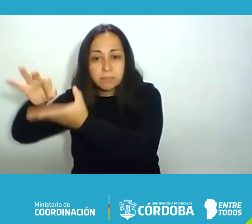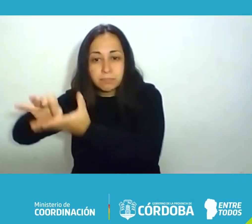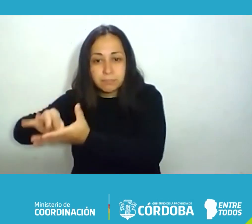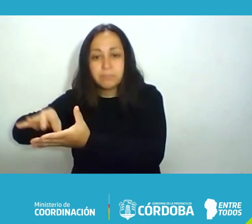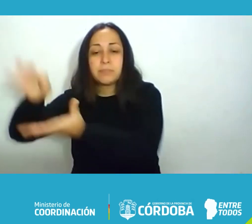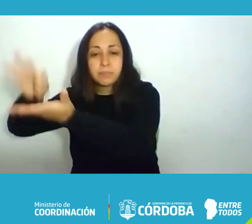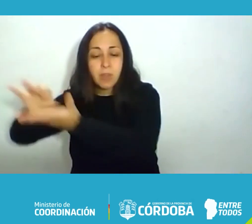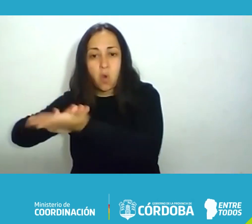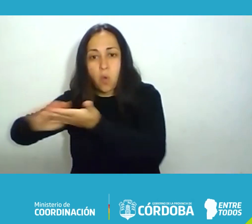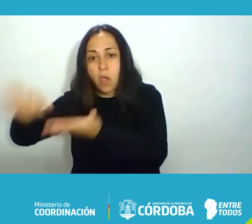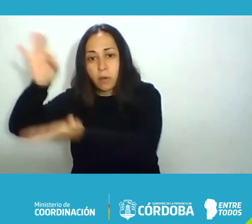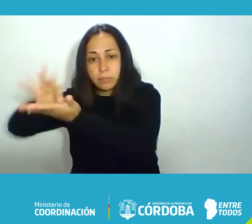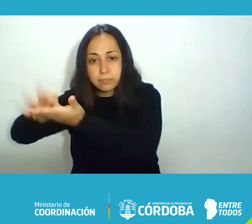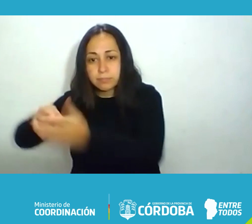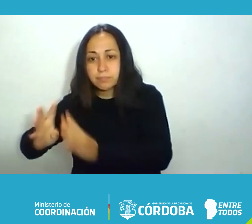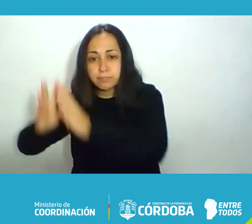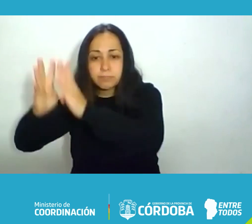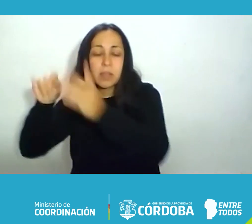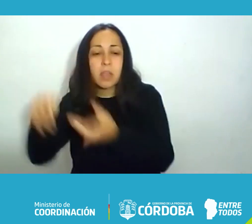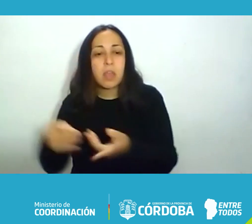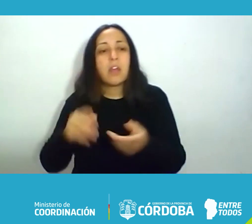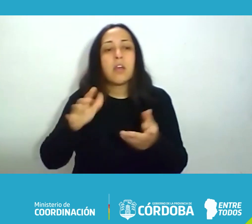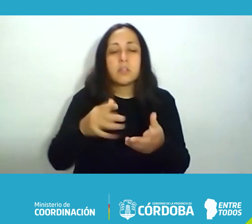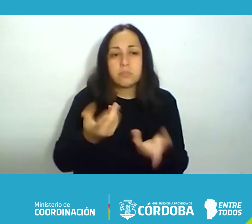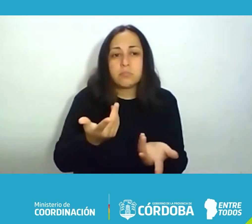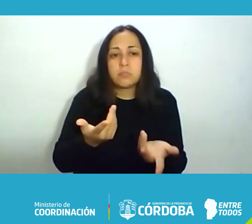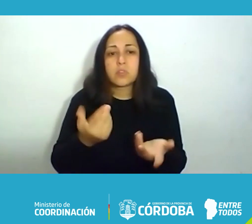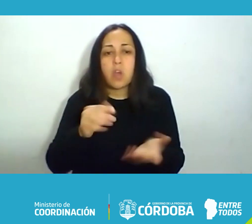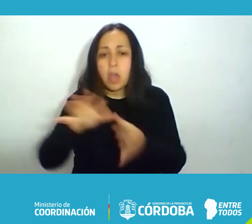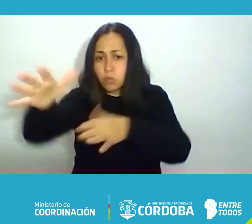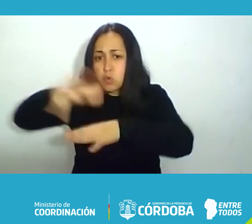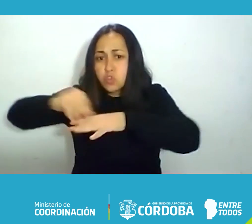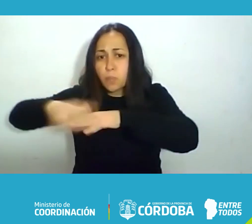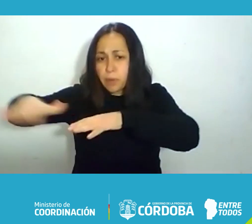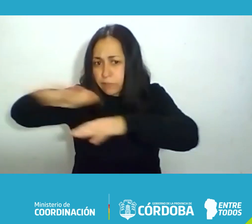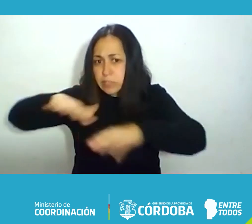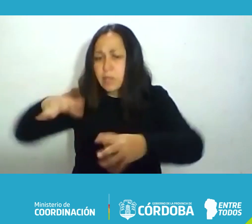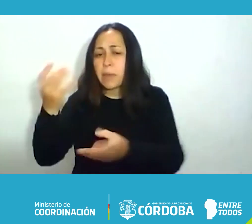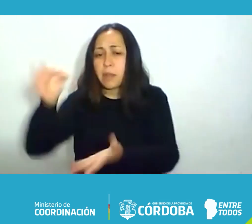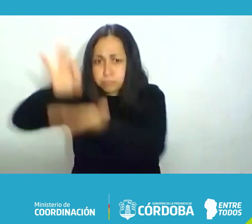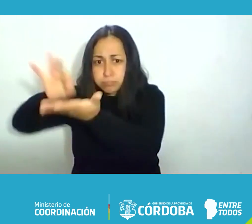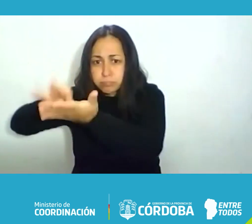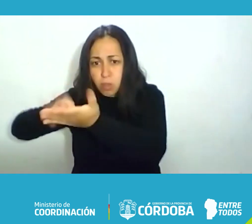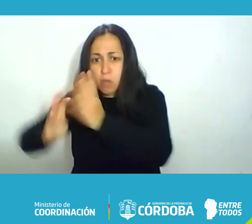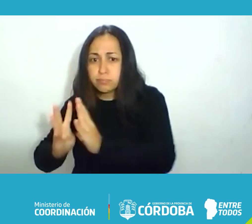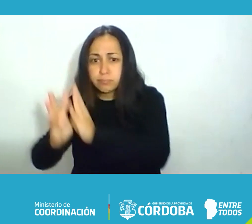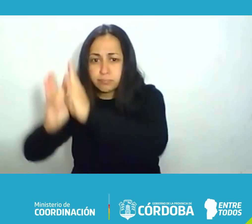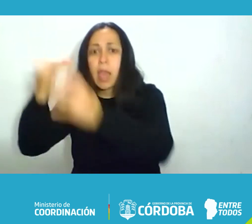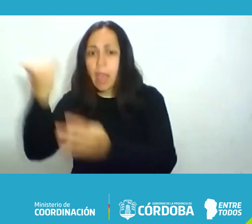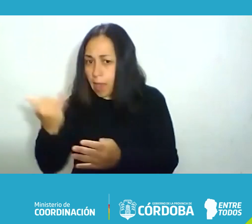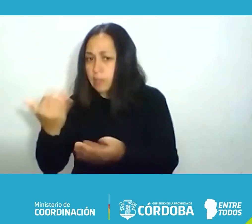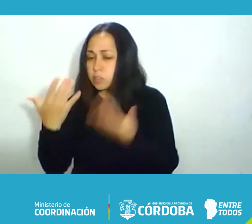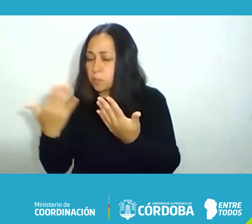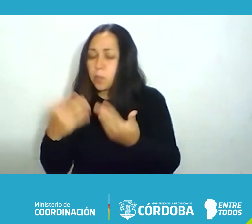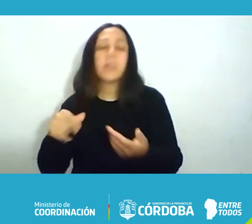se realizará con un factor de reposición 3:1. Aclara que se cuenta con superficie suficiente para esta reforestación. Las especies serán